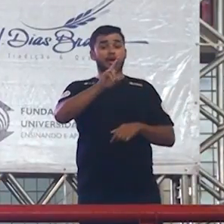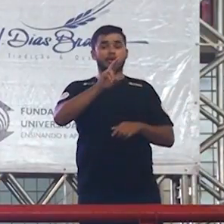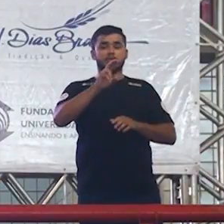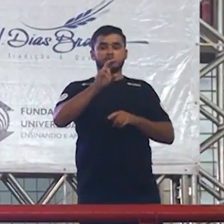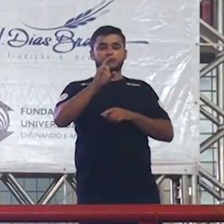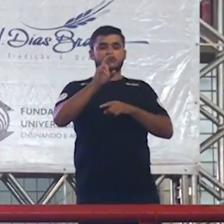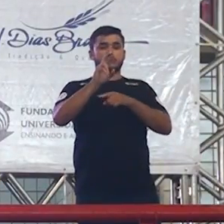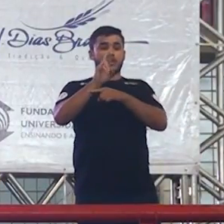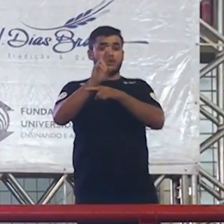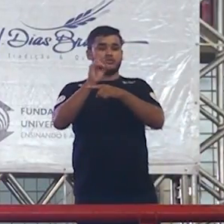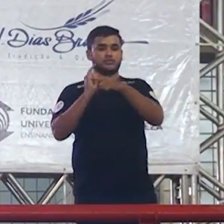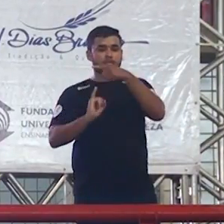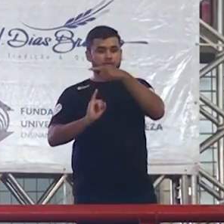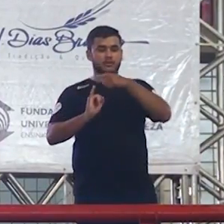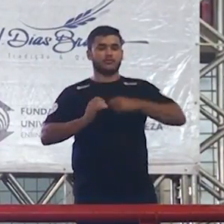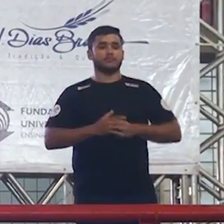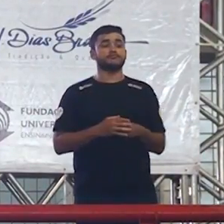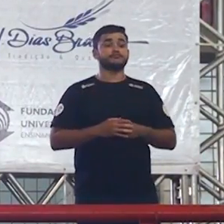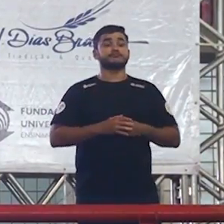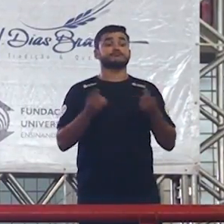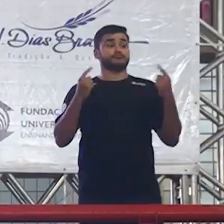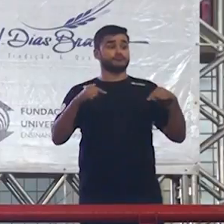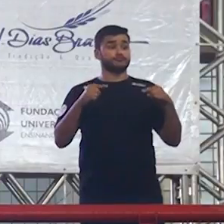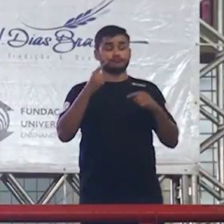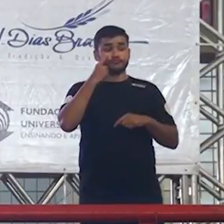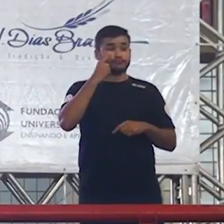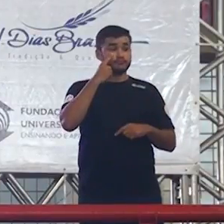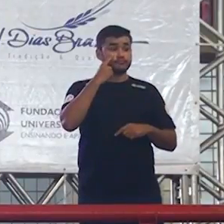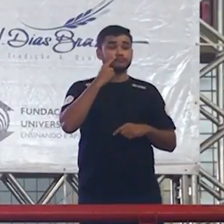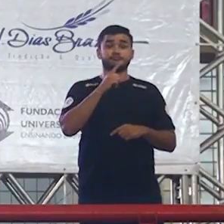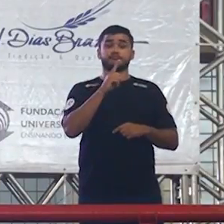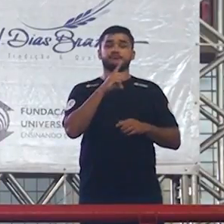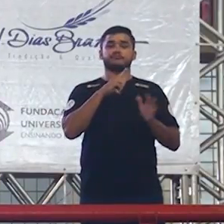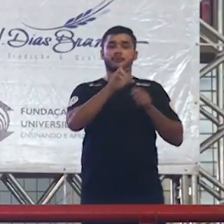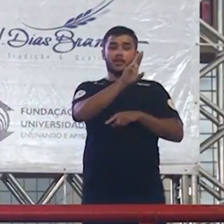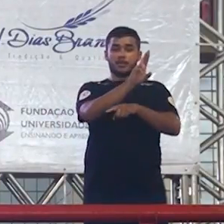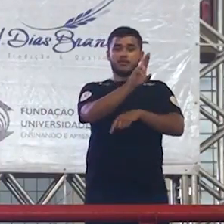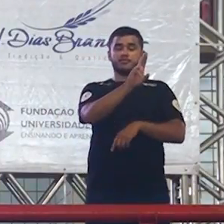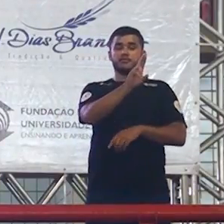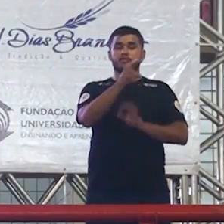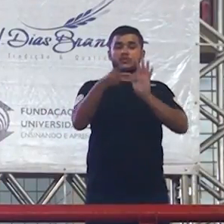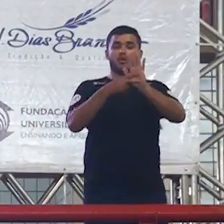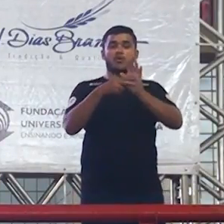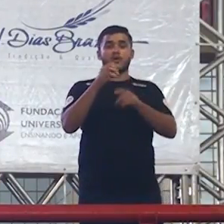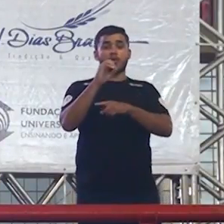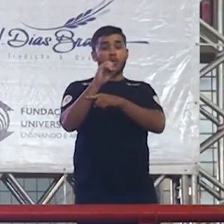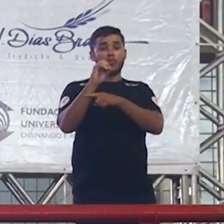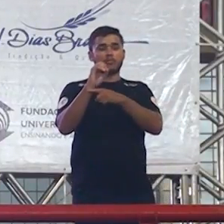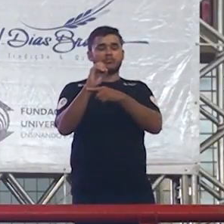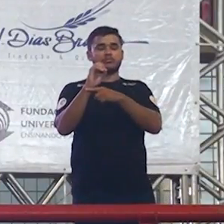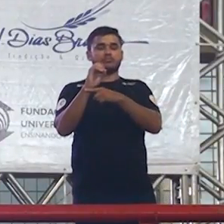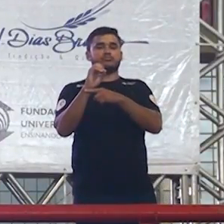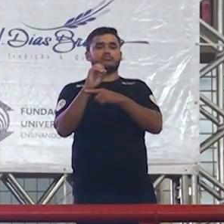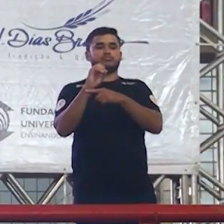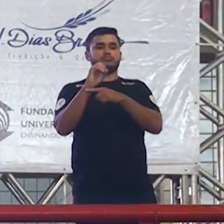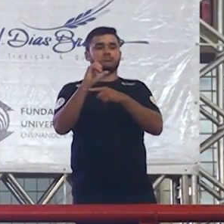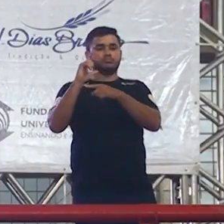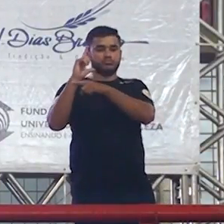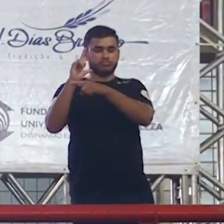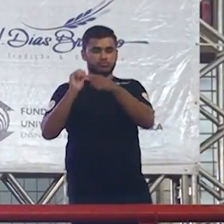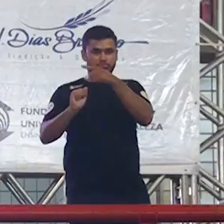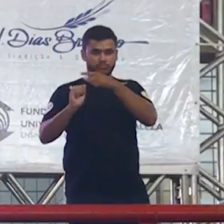terceira, resistência igual a Rho vezes o comprimento sobre a área.